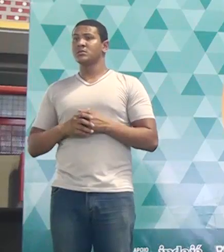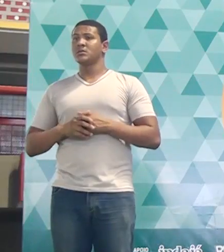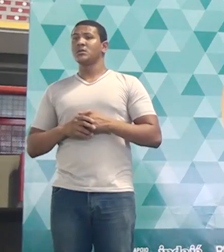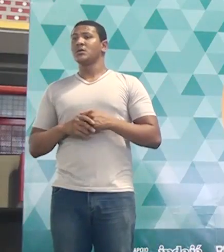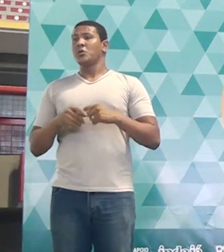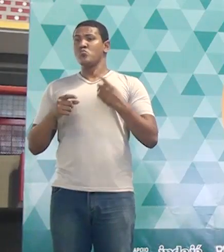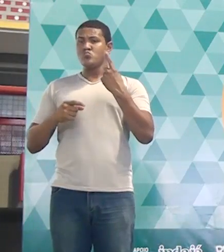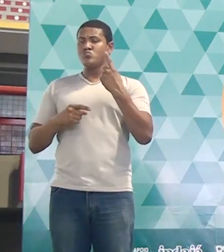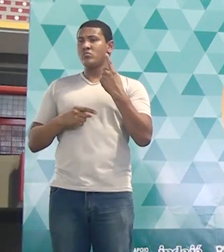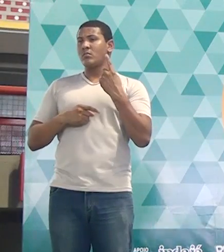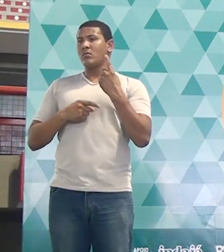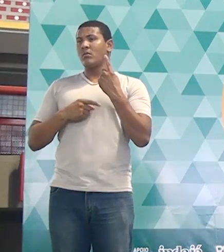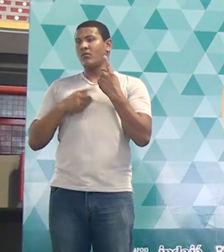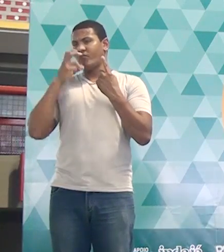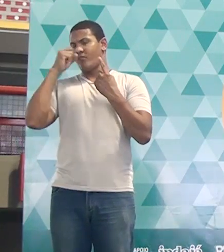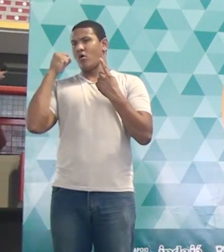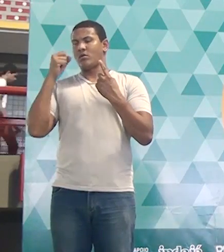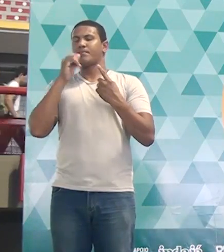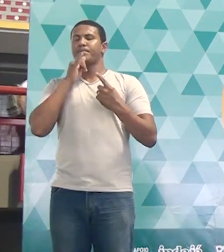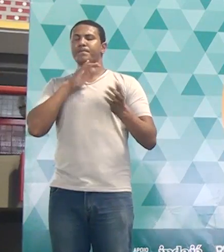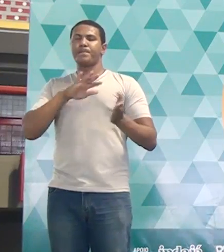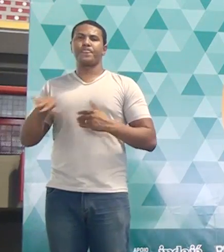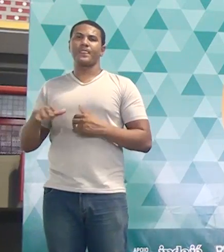H2SO4 tem quantos oxigênios?